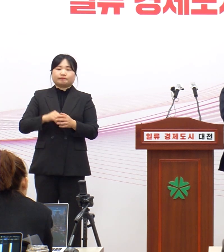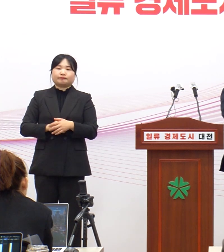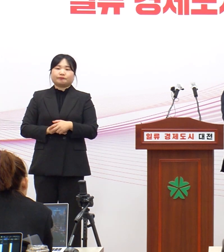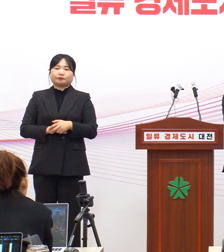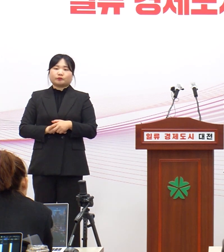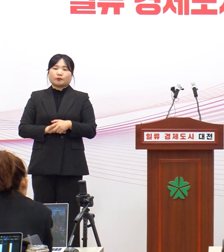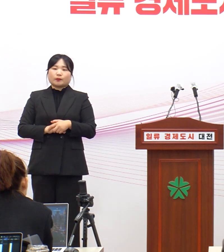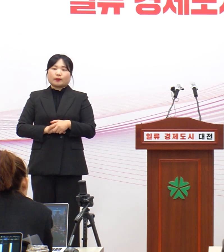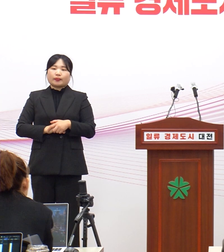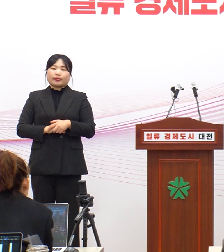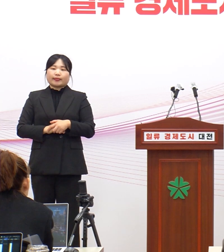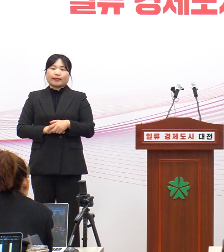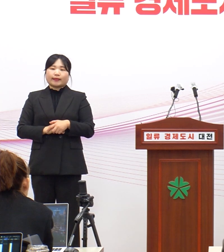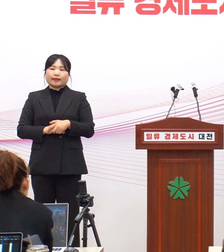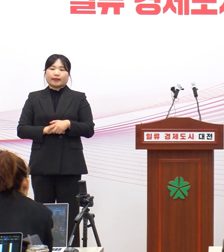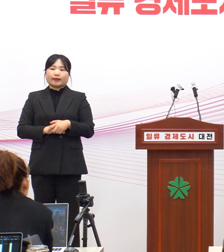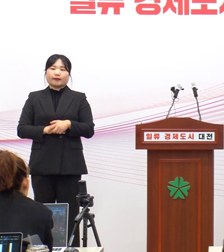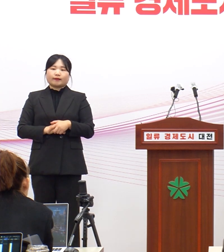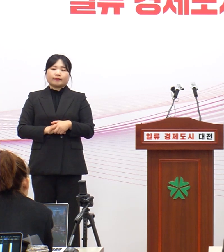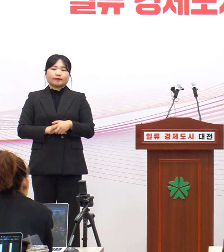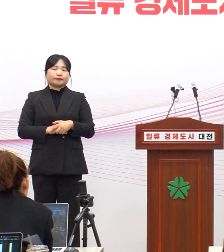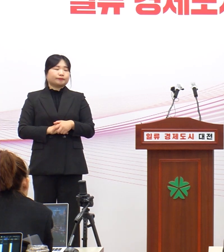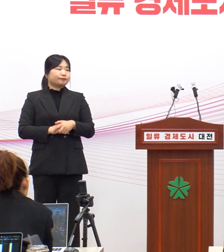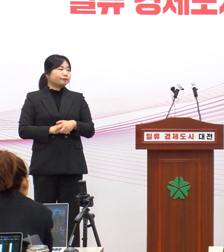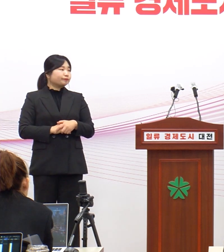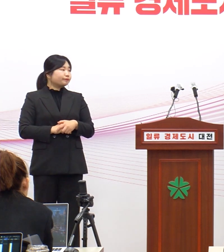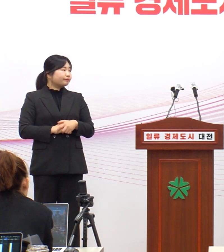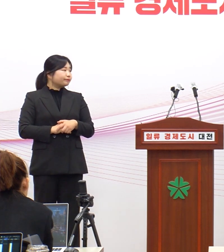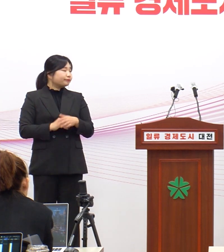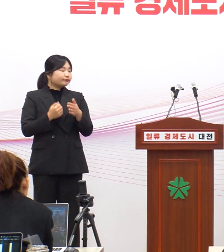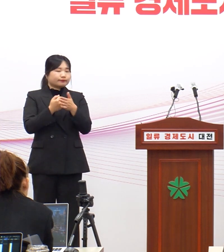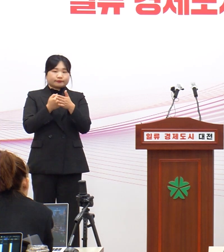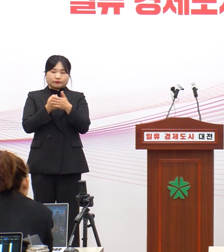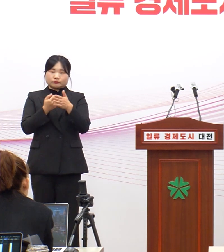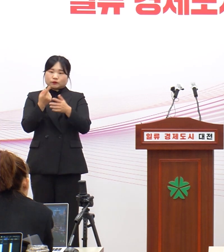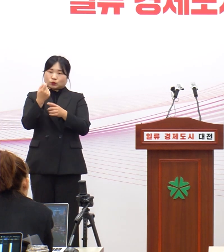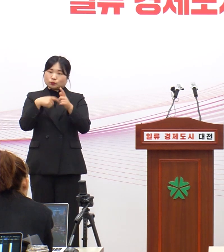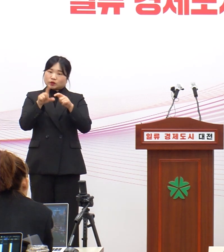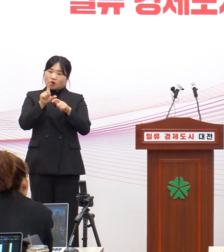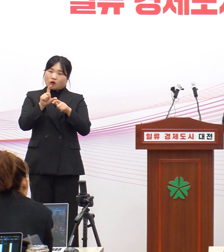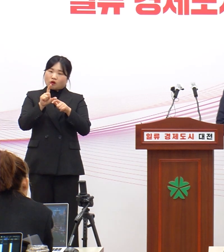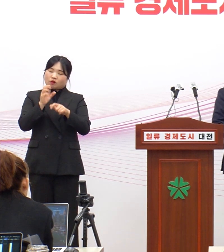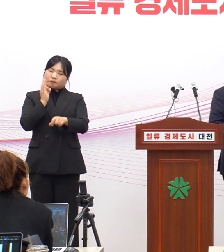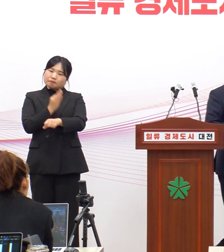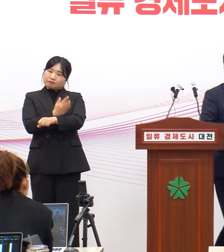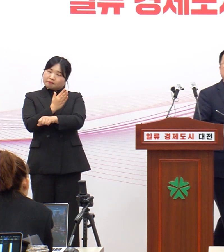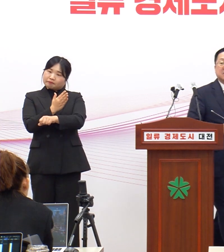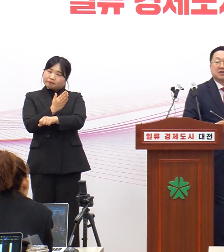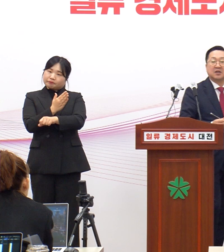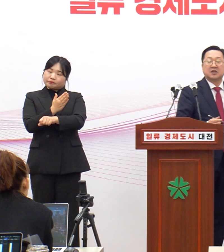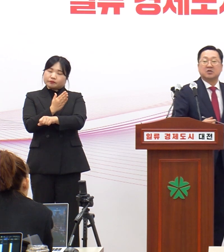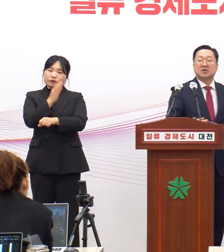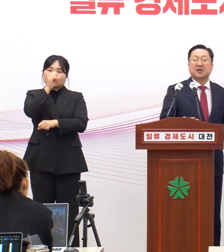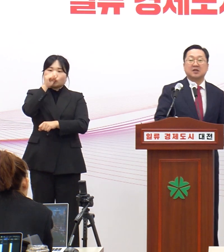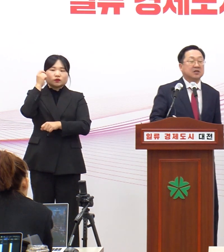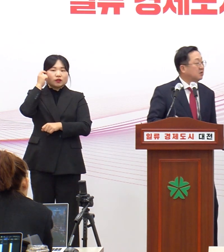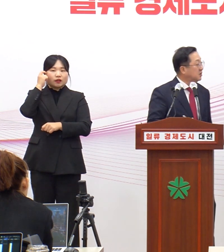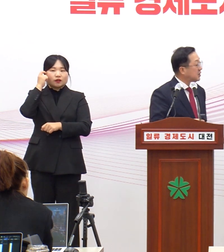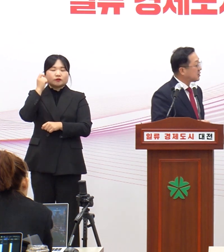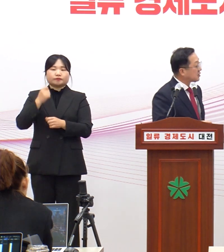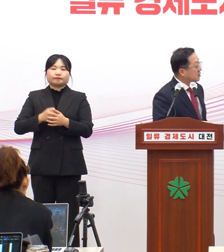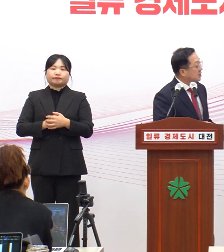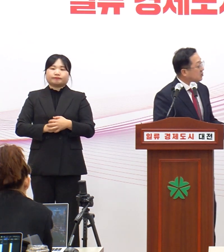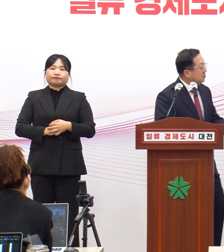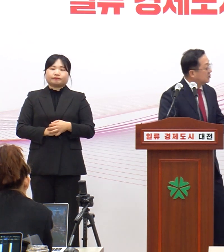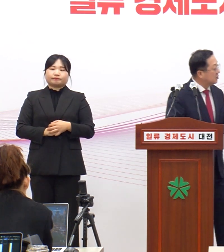그 목척교를 보면서 그런 생각을 많이 했거든요. 그래서 조금 더 심플하면서 좀 갔으면 좋다는